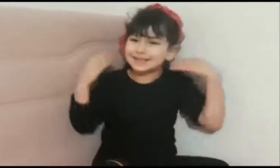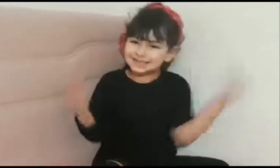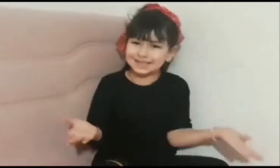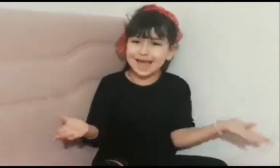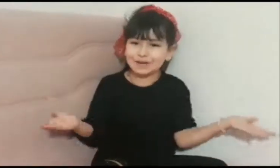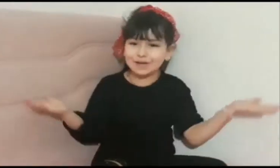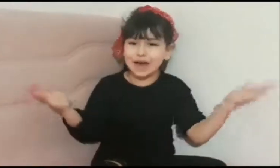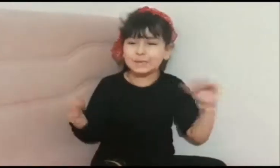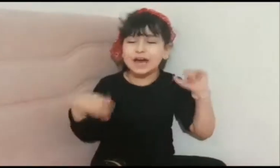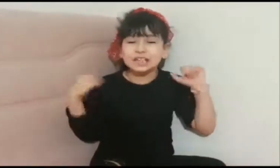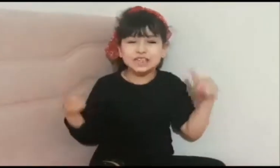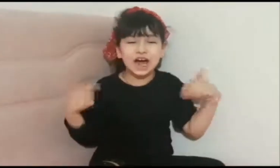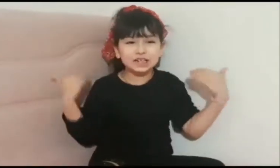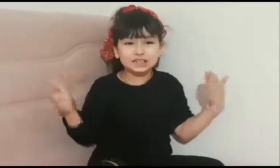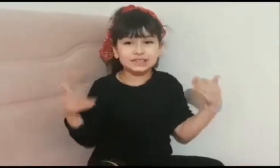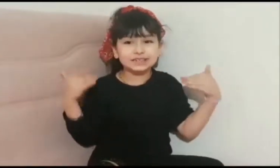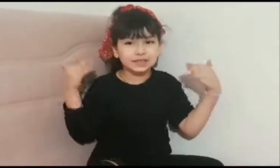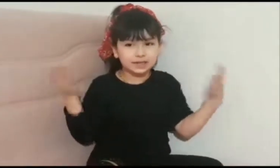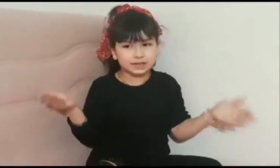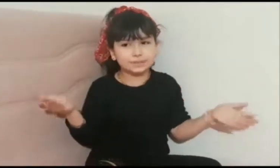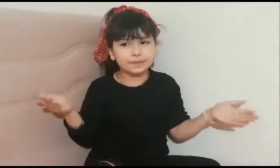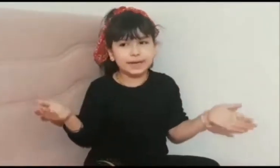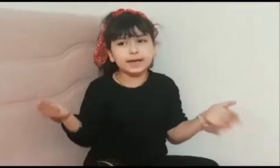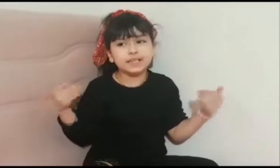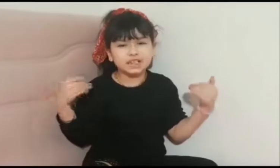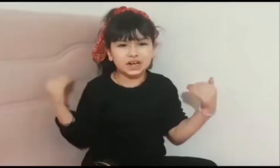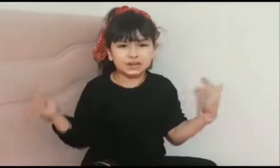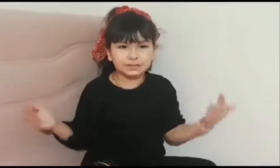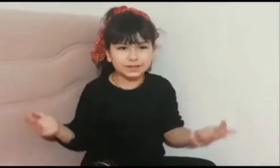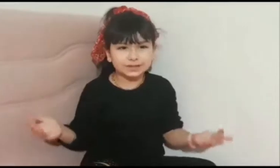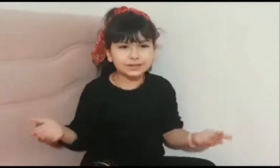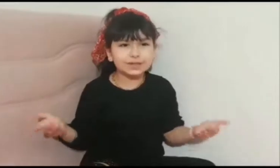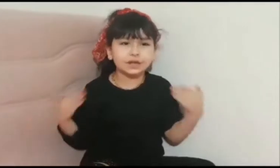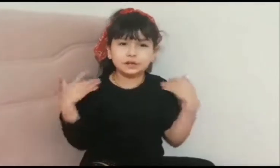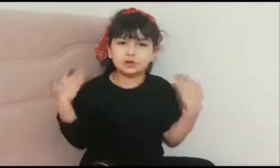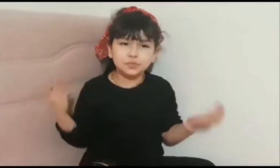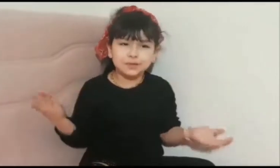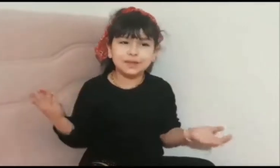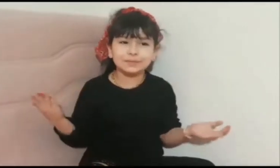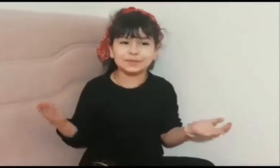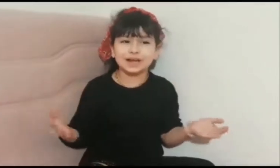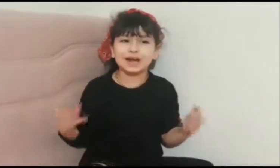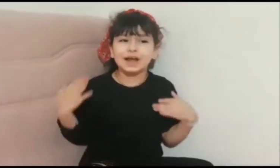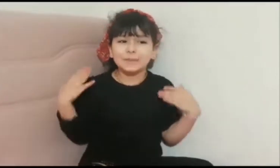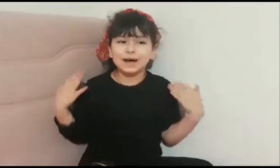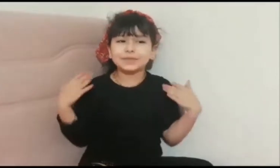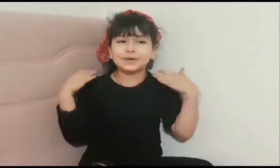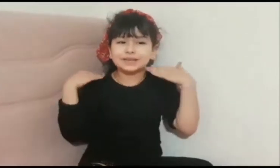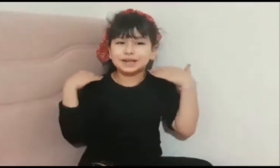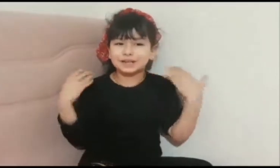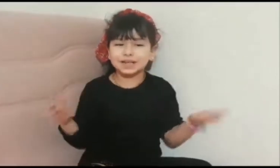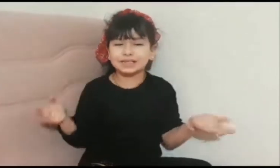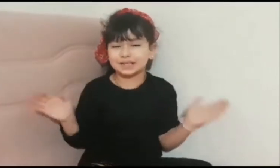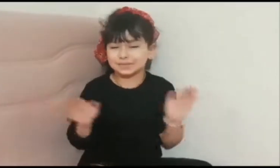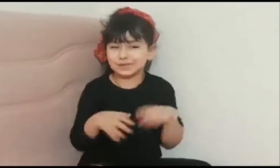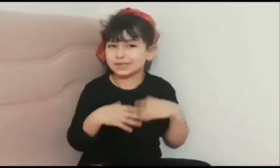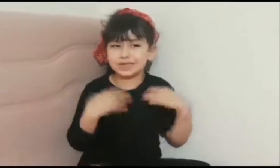nasıl gelmem? Çağrıldığın yere erim mi, çağrılmadığın yere görün mü demişler. Ben de o sarı naz etmeyi